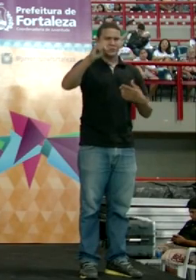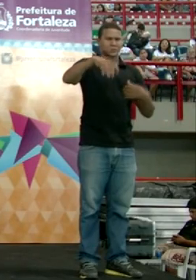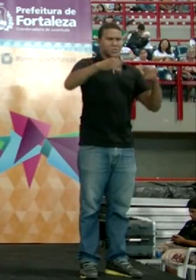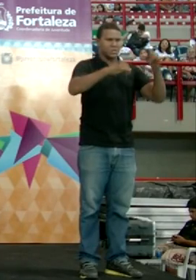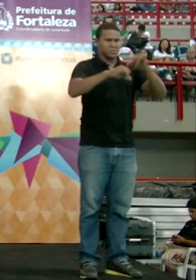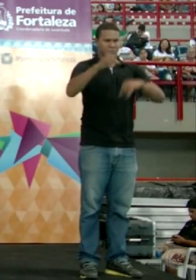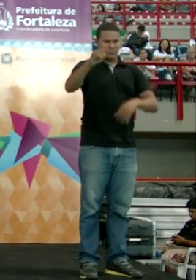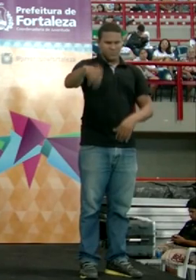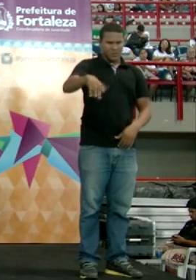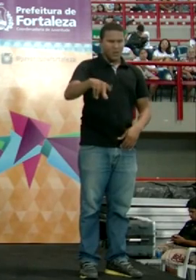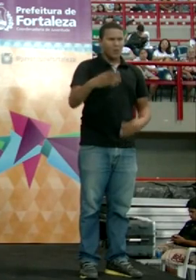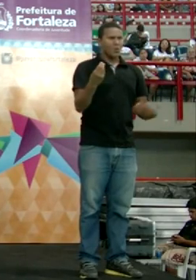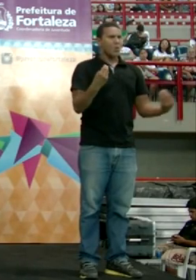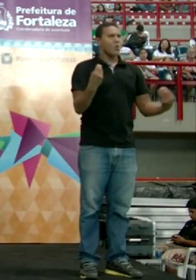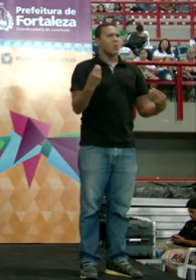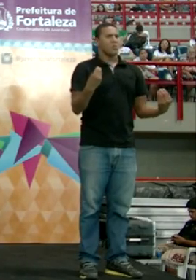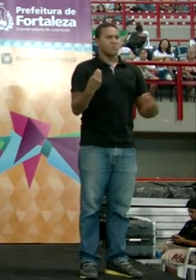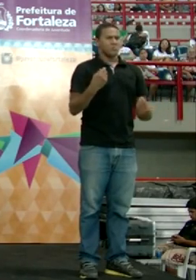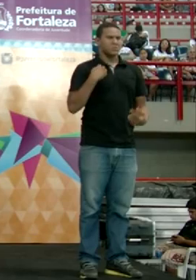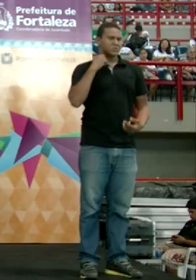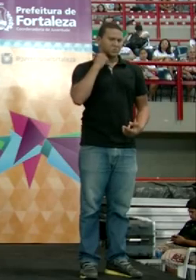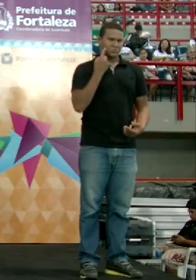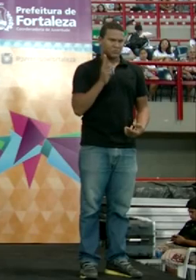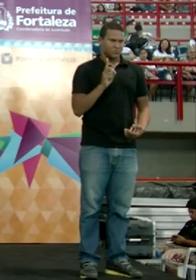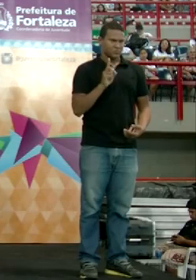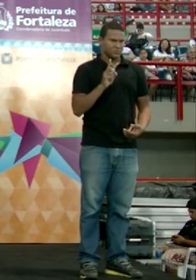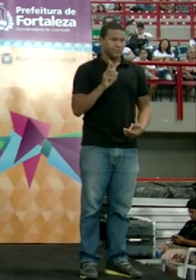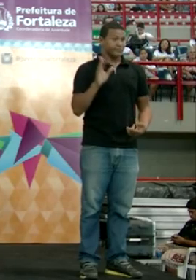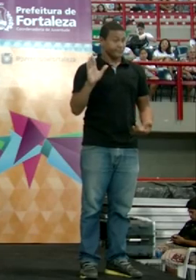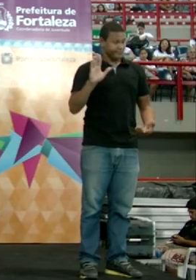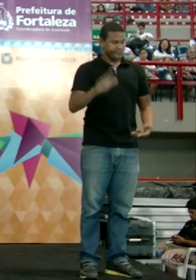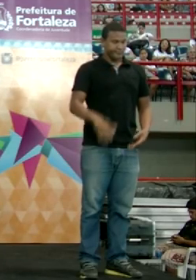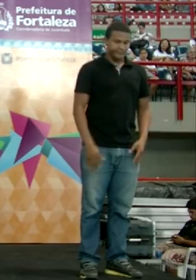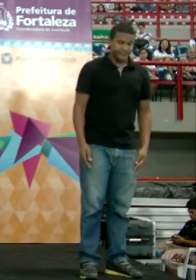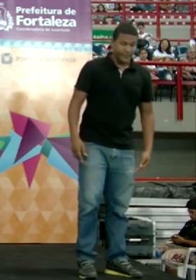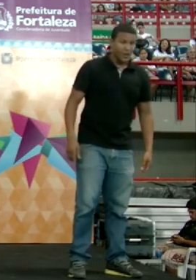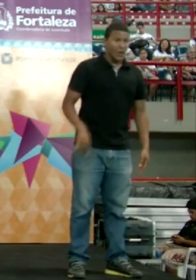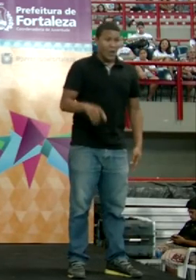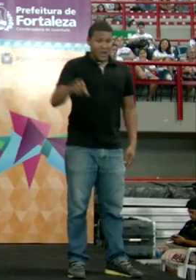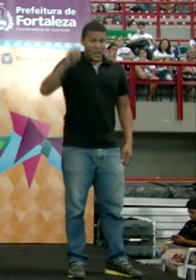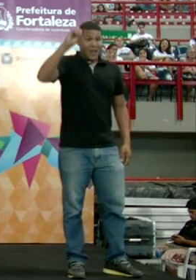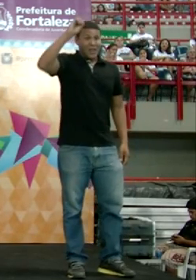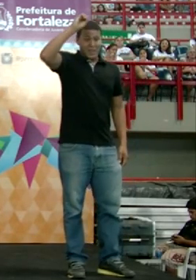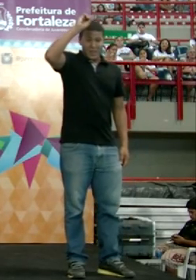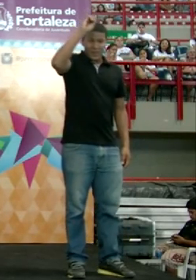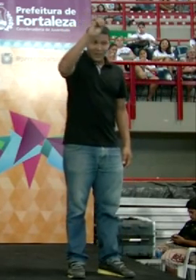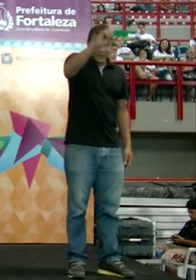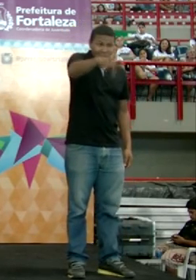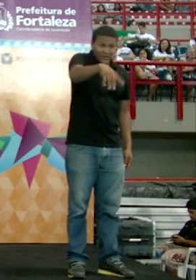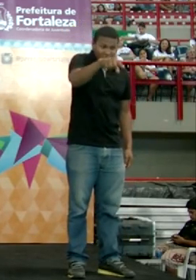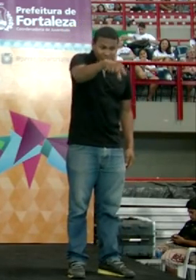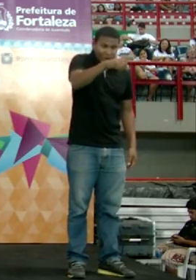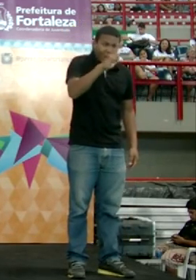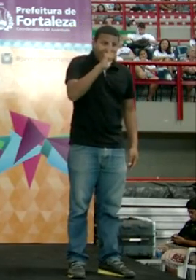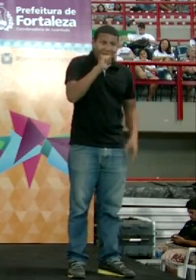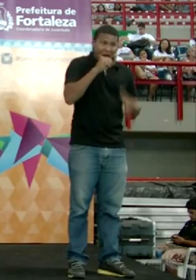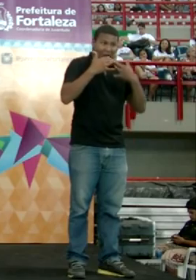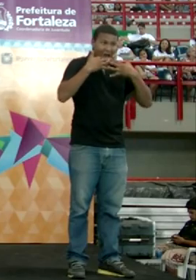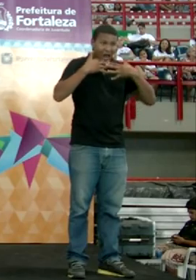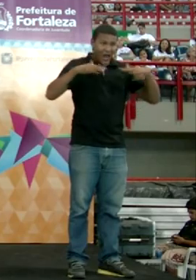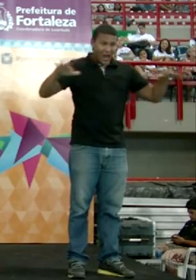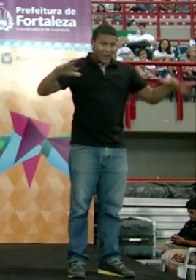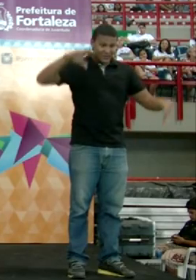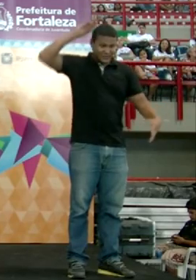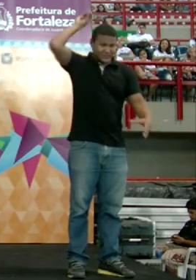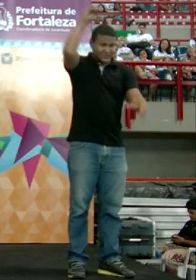desse lixo? Esse lixo é colocado em grandes cilindros de concreto, tá? O lixo não é jogado diretamente no mar, não. Ele é